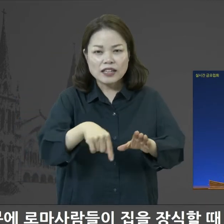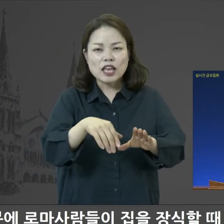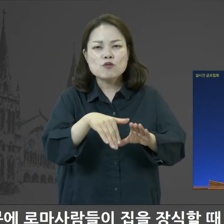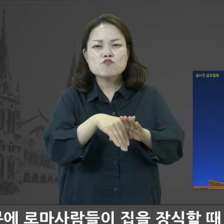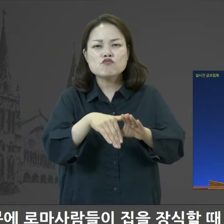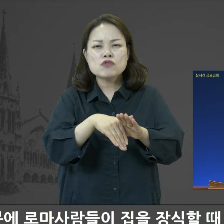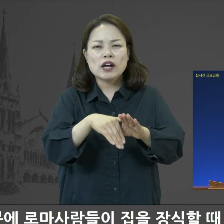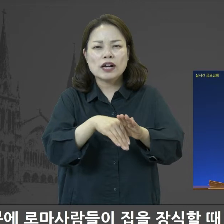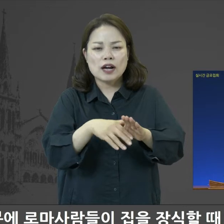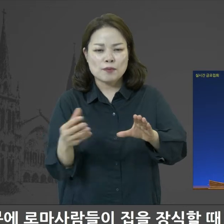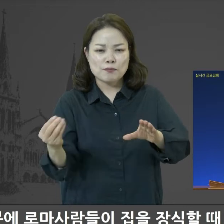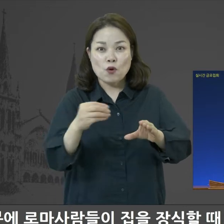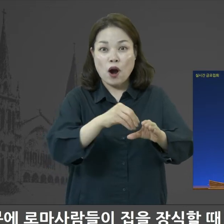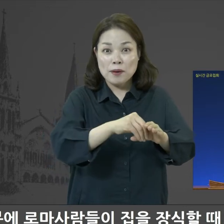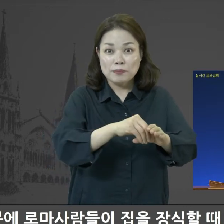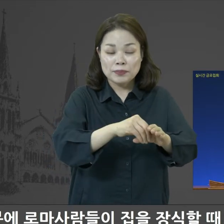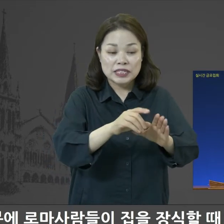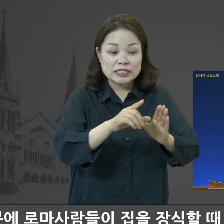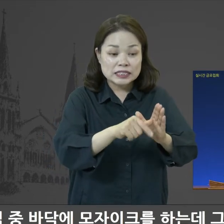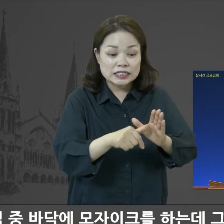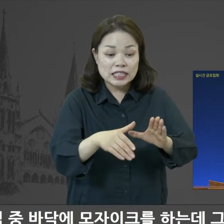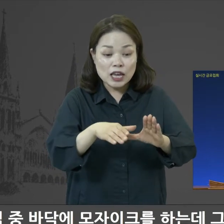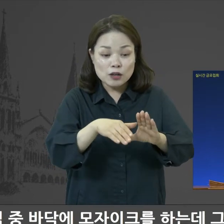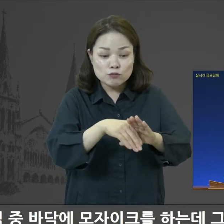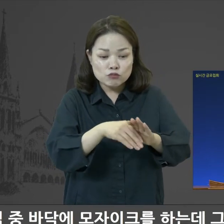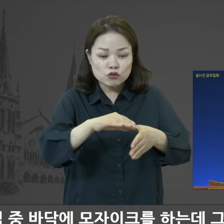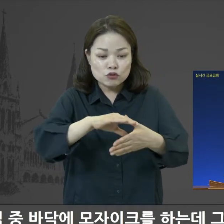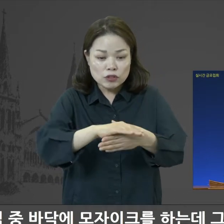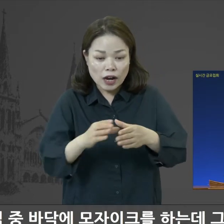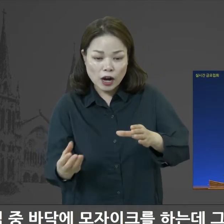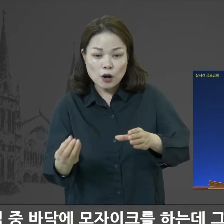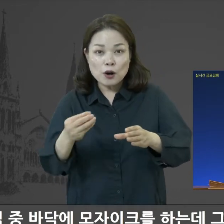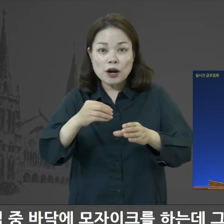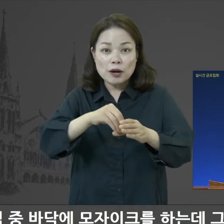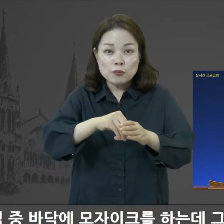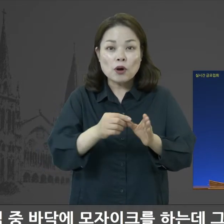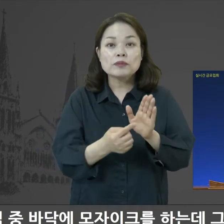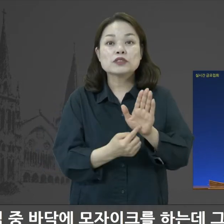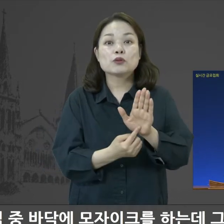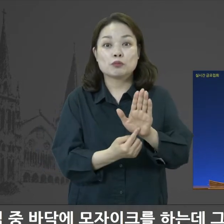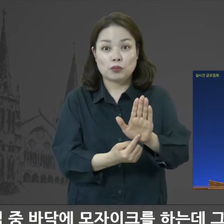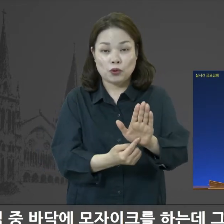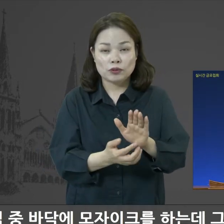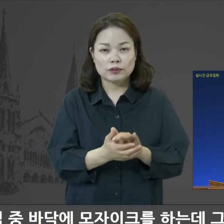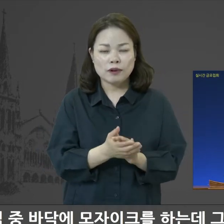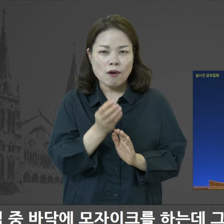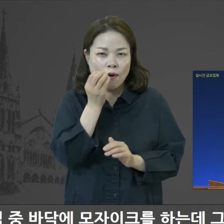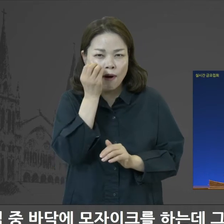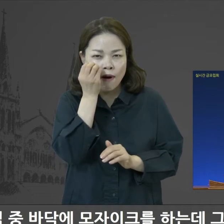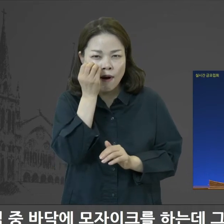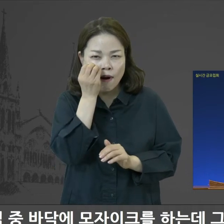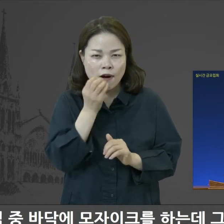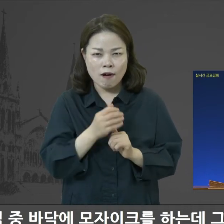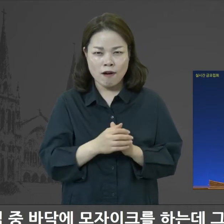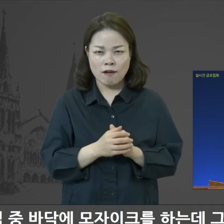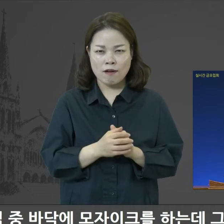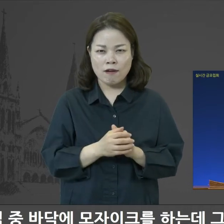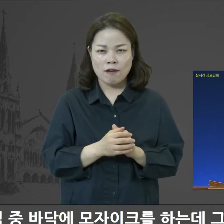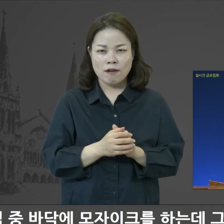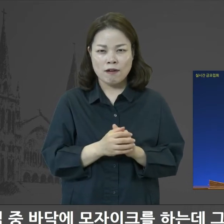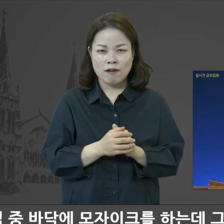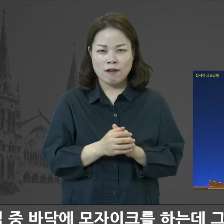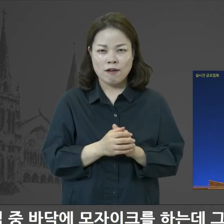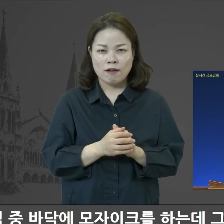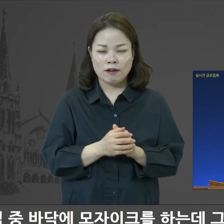있습니다. 그 당시에 문화가 모자이크라는 것으로 표현됐는데, 이게 참 기묘하더라고요.